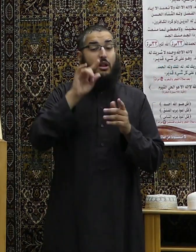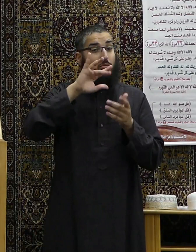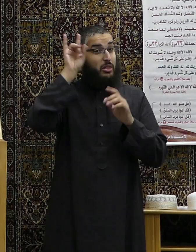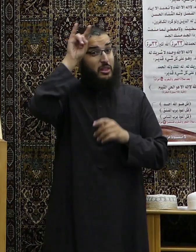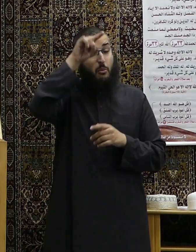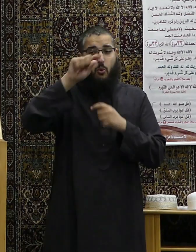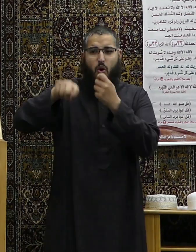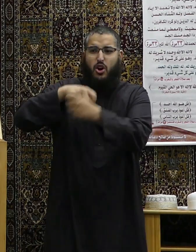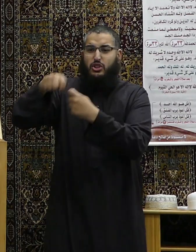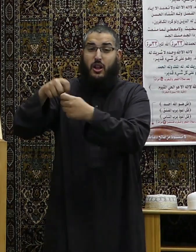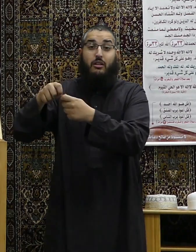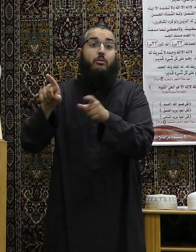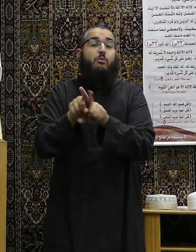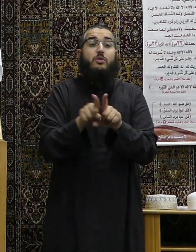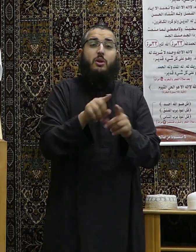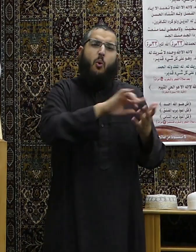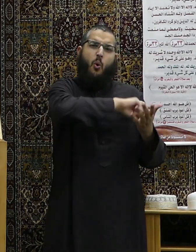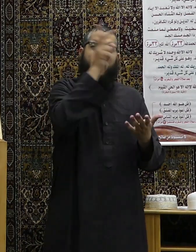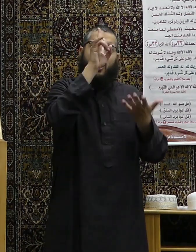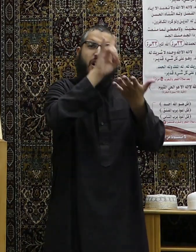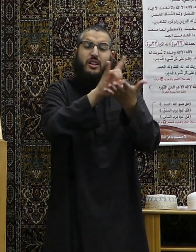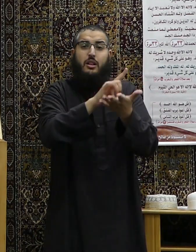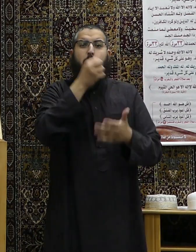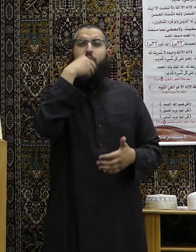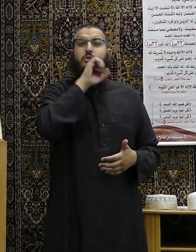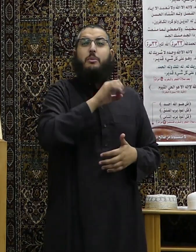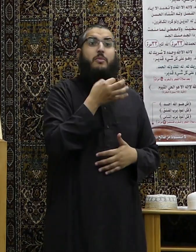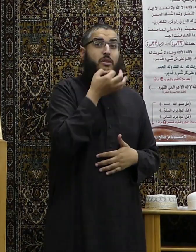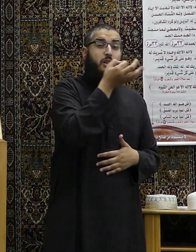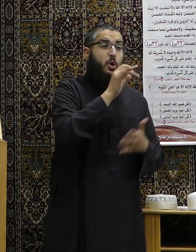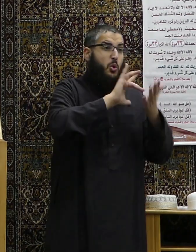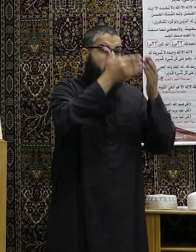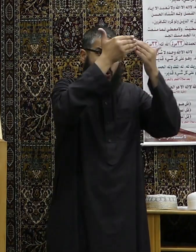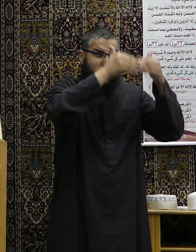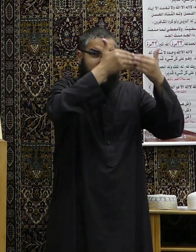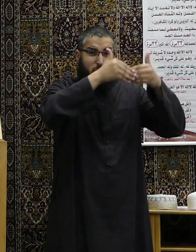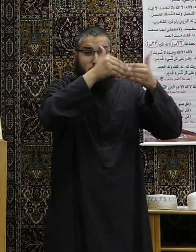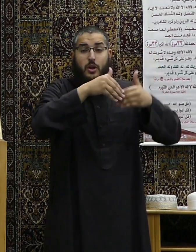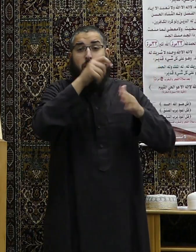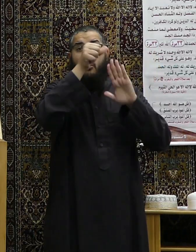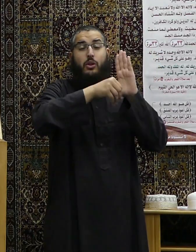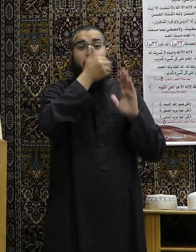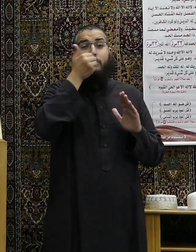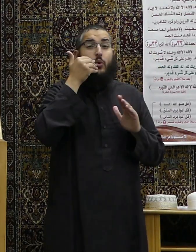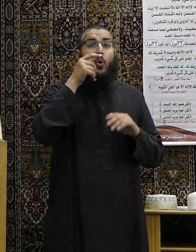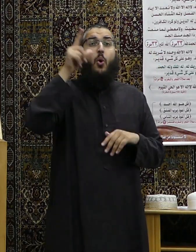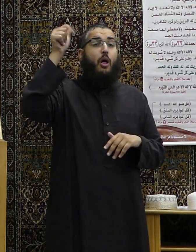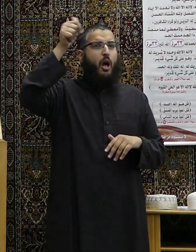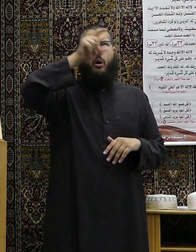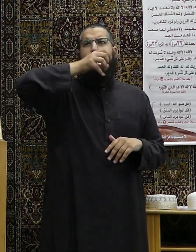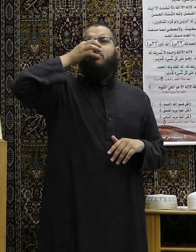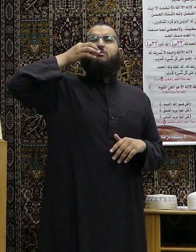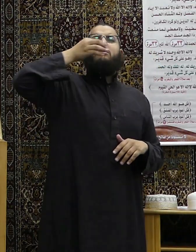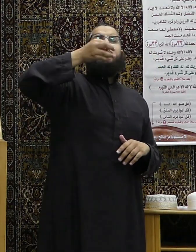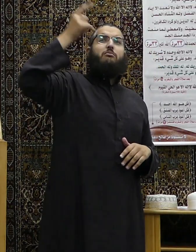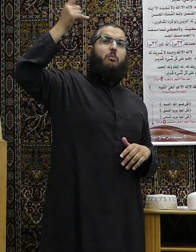alayhi wa sallam a dit, il est rapporté par l'imam al-Tirmidhi, le prophète sallallahu alayhi wa sallam a dit, toutes les nuits du Ramadan, un héros appelle, ô toi qui veux du bien,